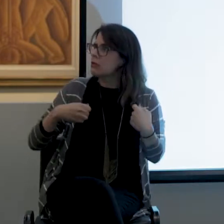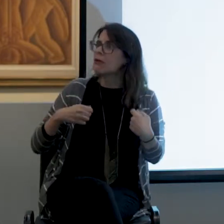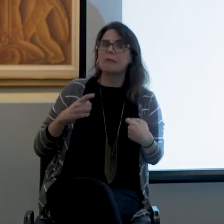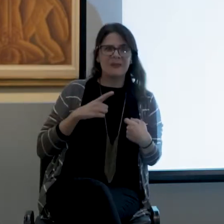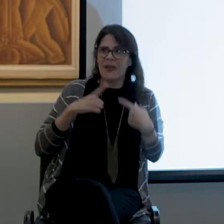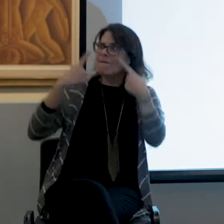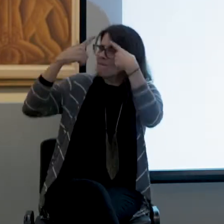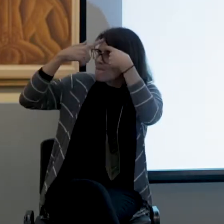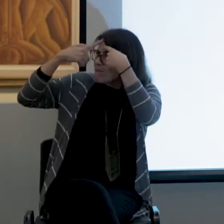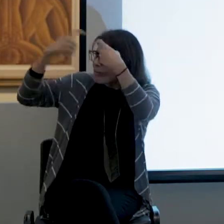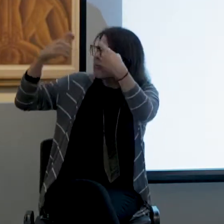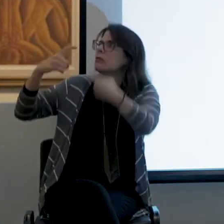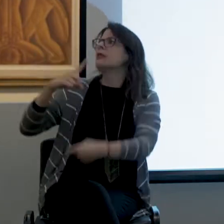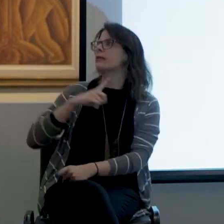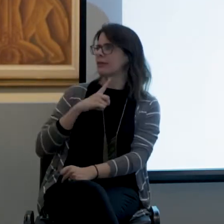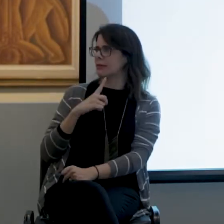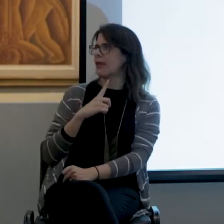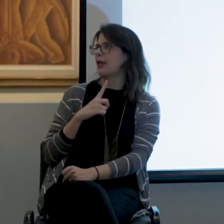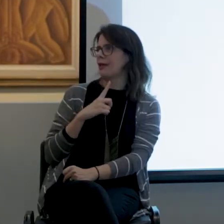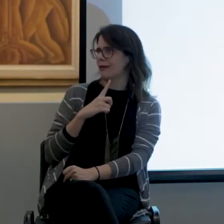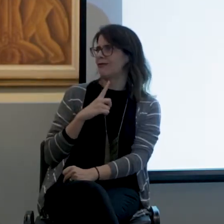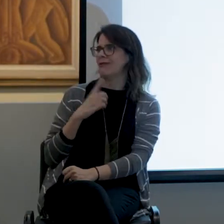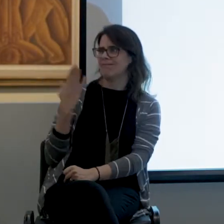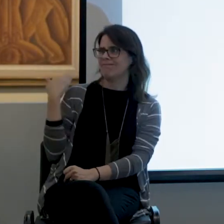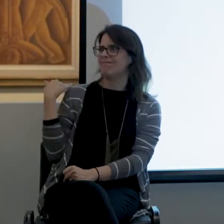violência, violência mesmo, desde